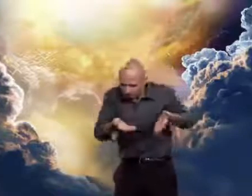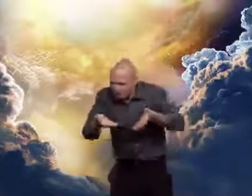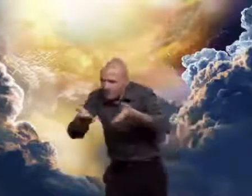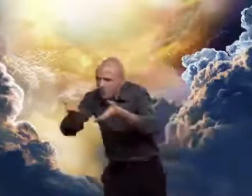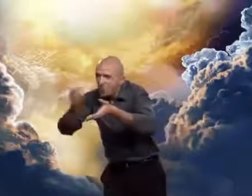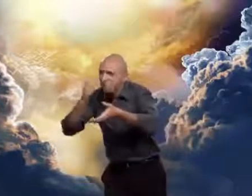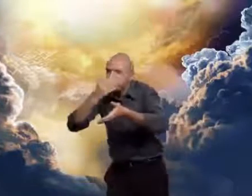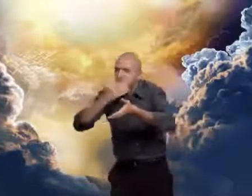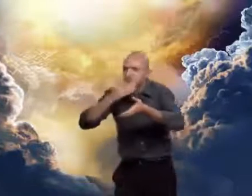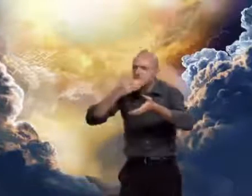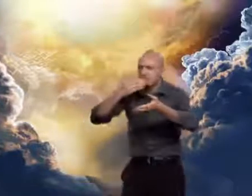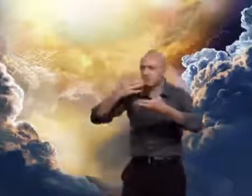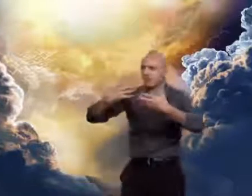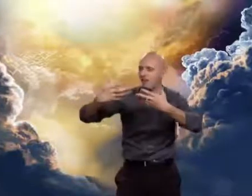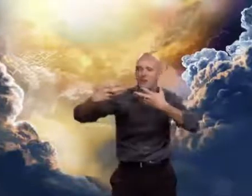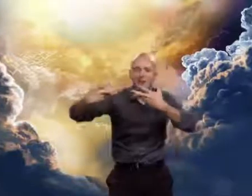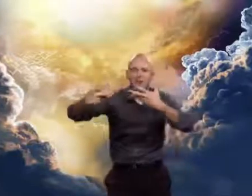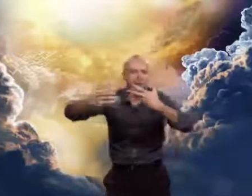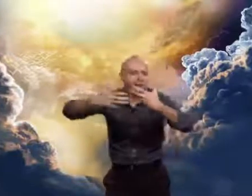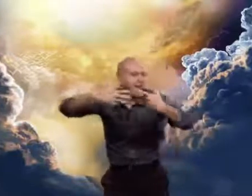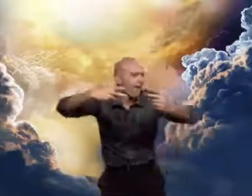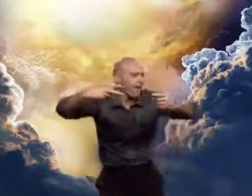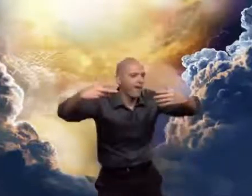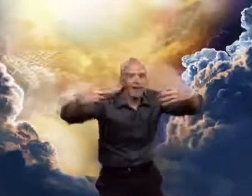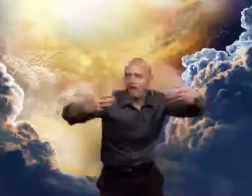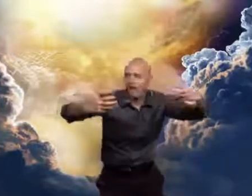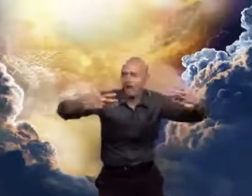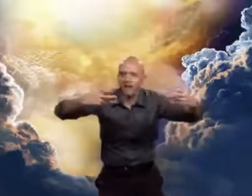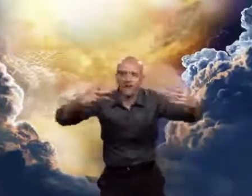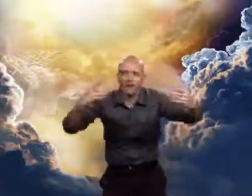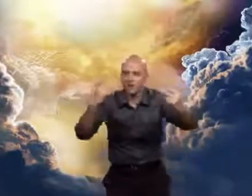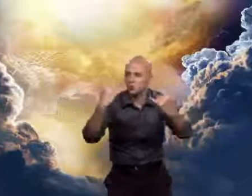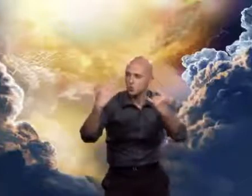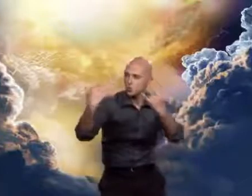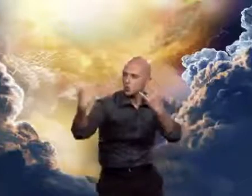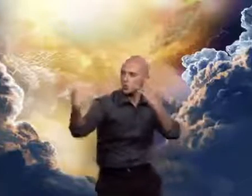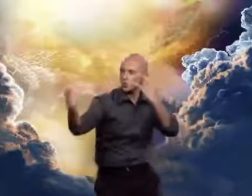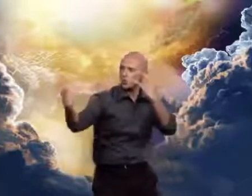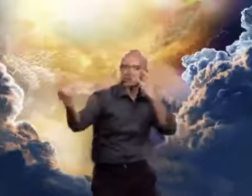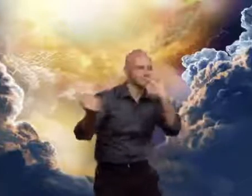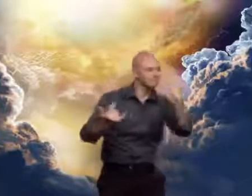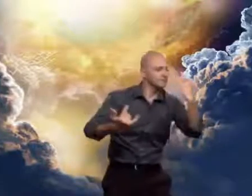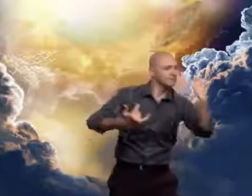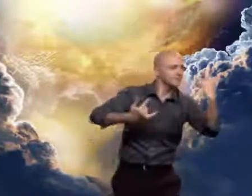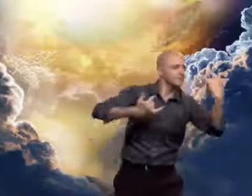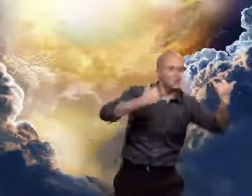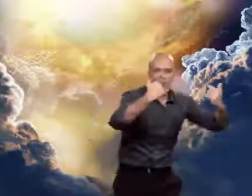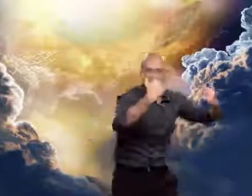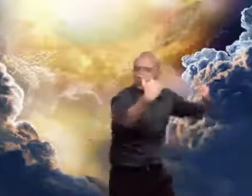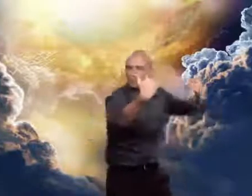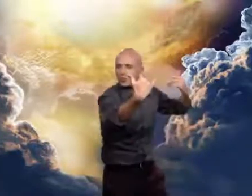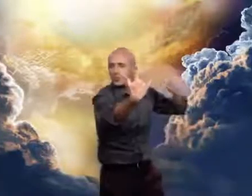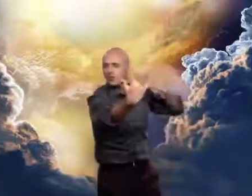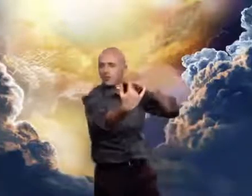dele simplesmente para satisfazer a curiosidade. Ficariam horrorizados diante do pensamento de se entregar ao domínio